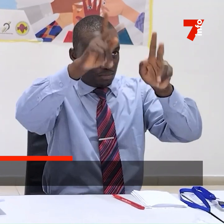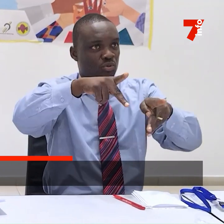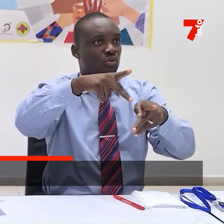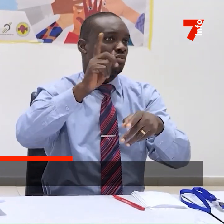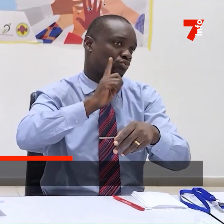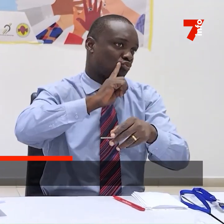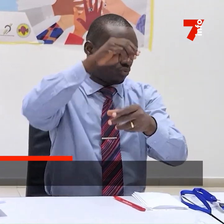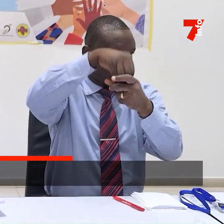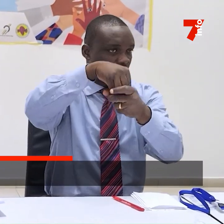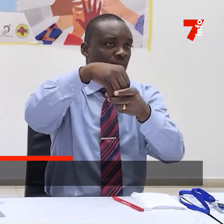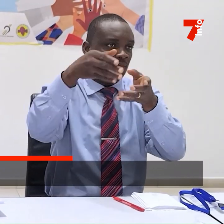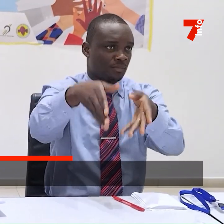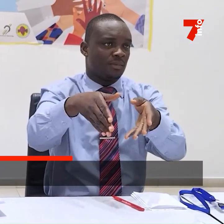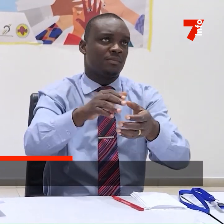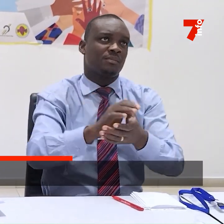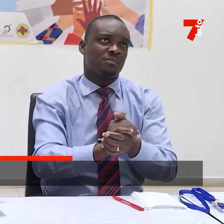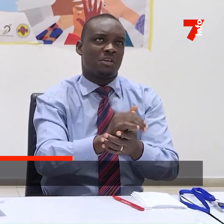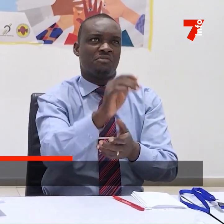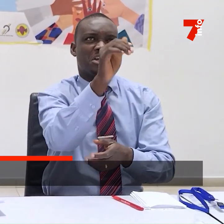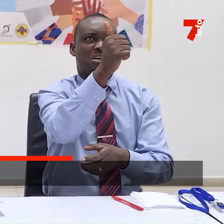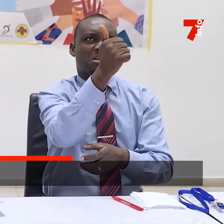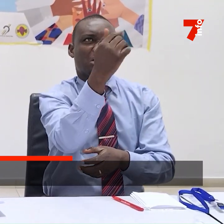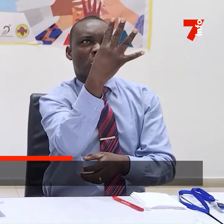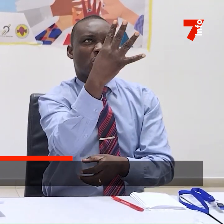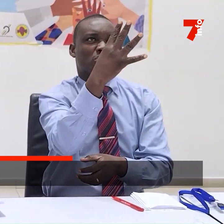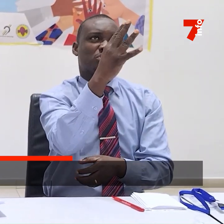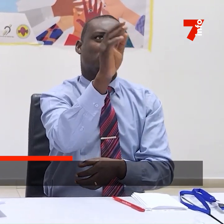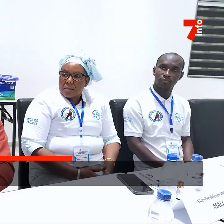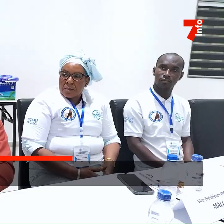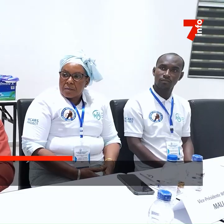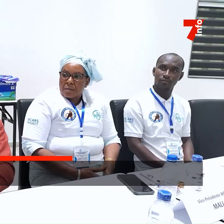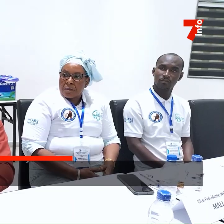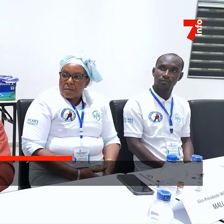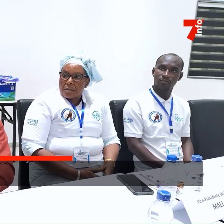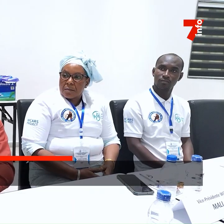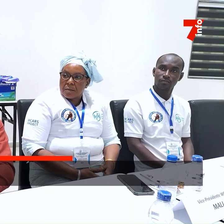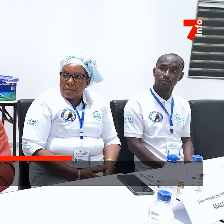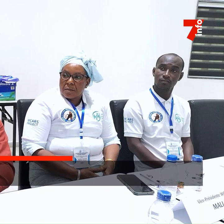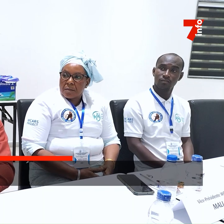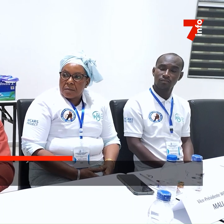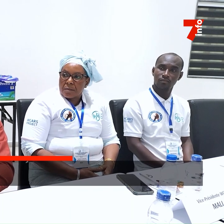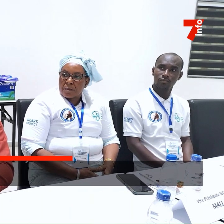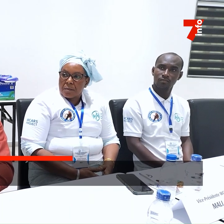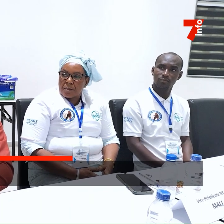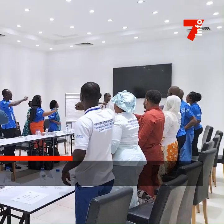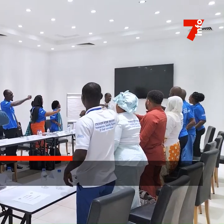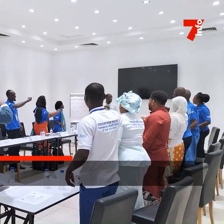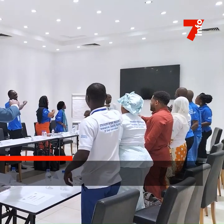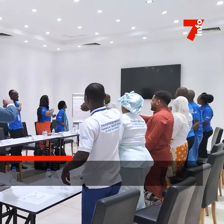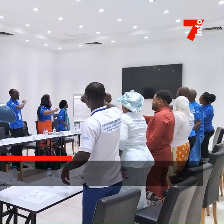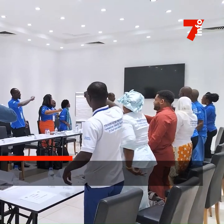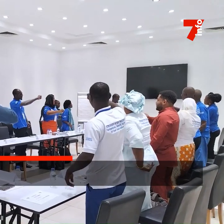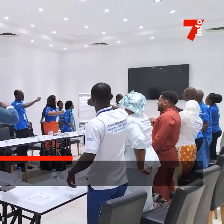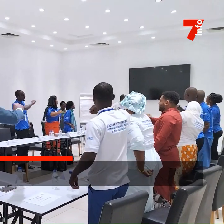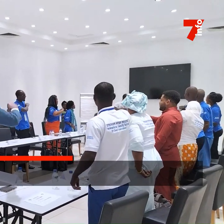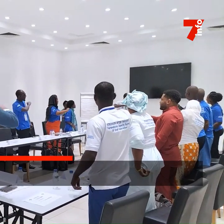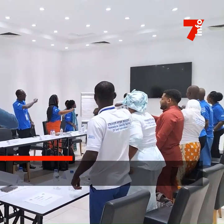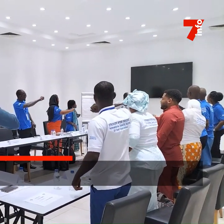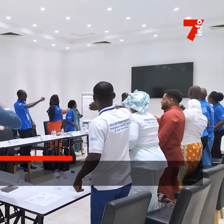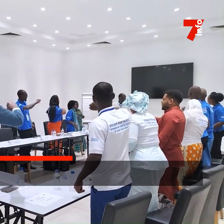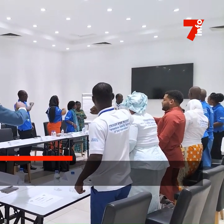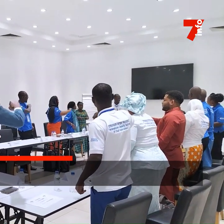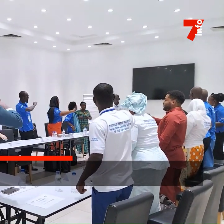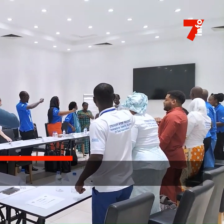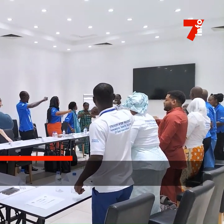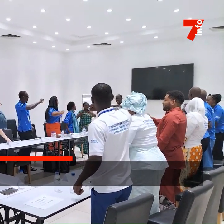représente 14,23 %. Les personnes malentendantes peuvent apprendre et travailler au même titre que celles qui